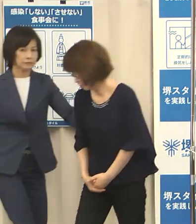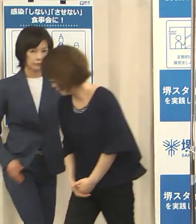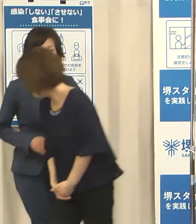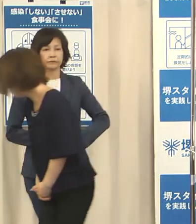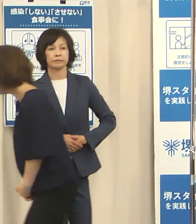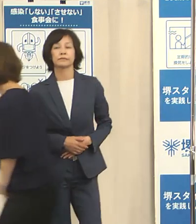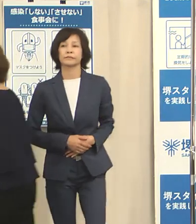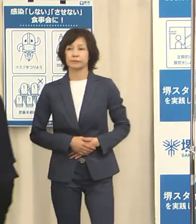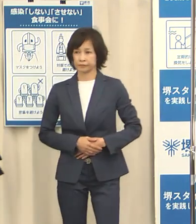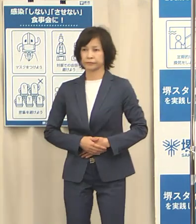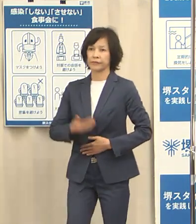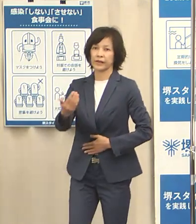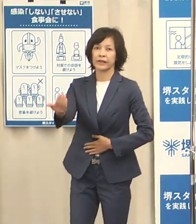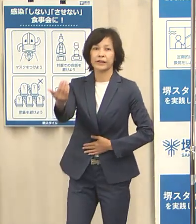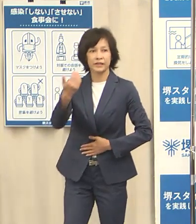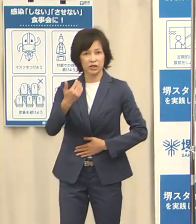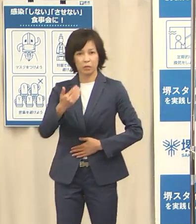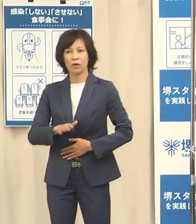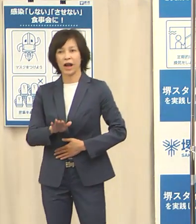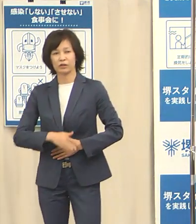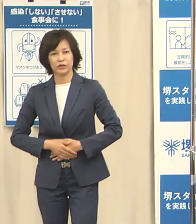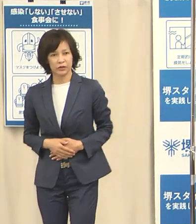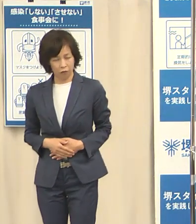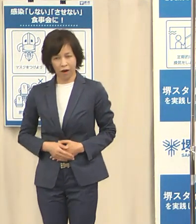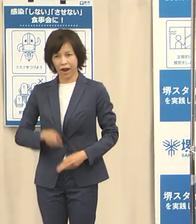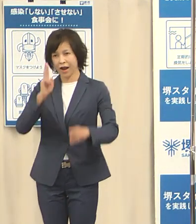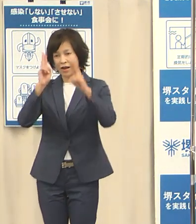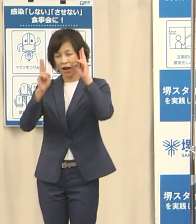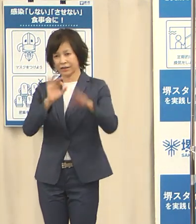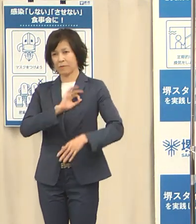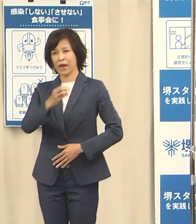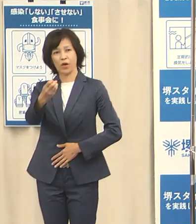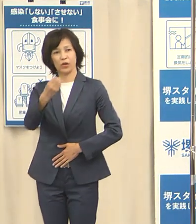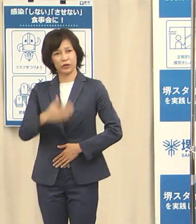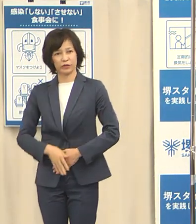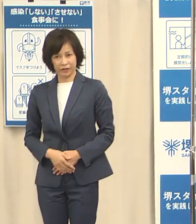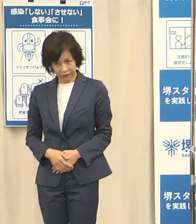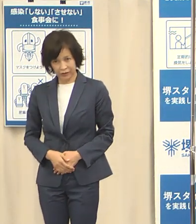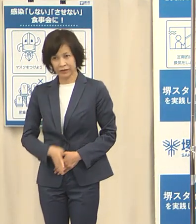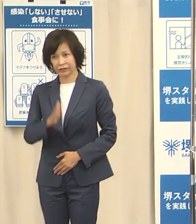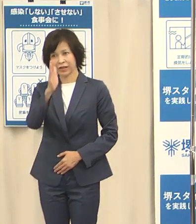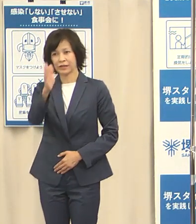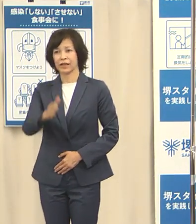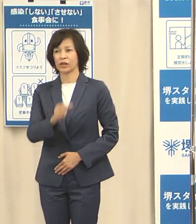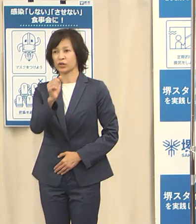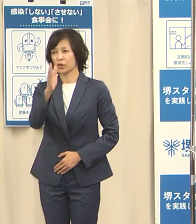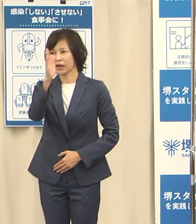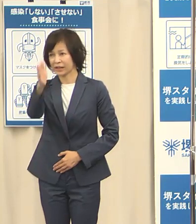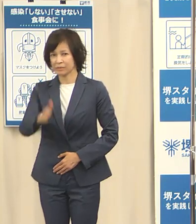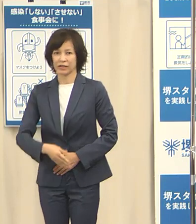それでは質問のある方は社名をお名乗りいただいてよろしくお願いいたします。